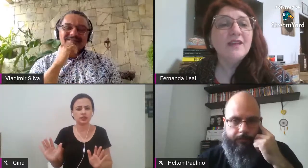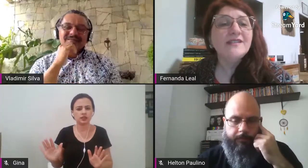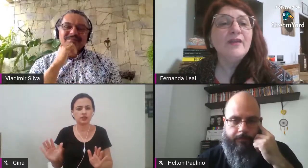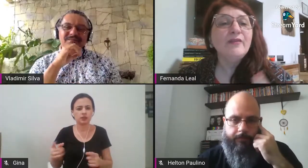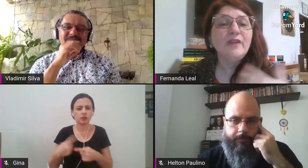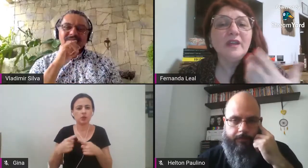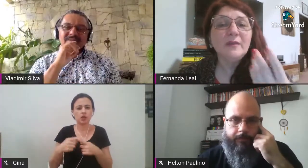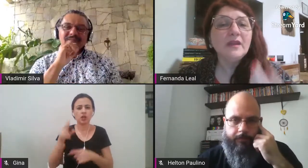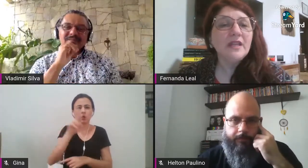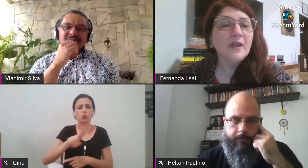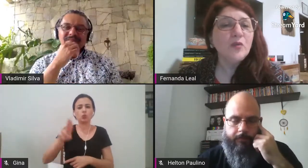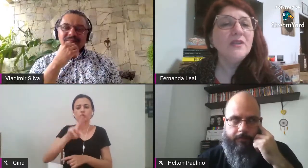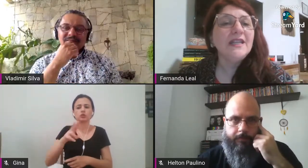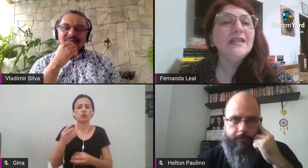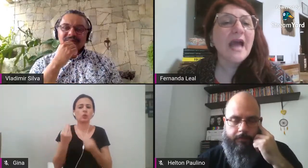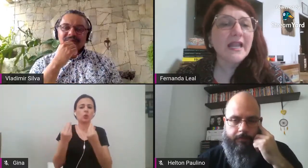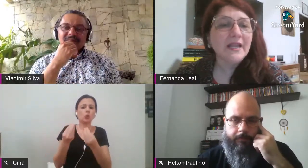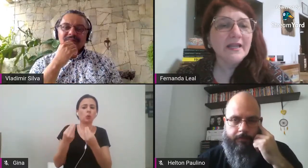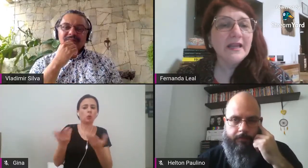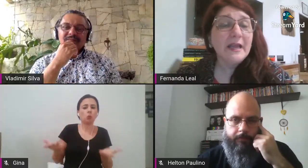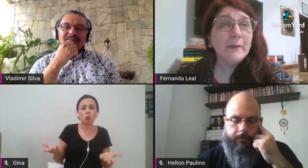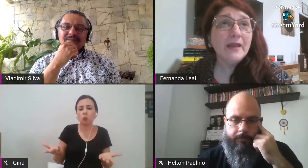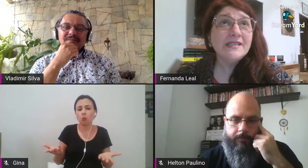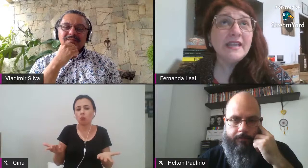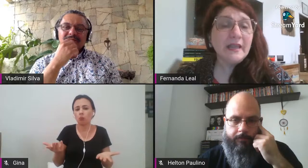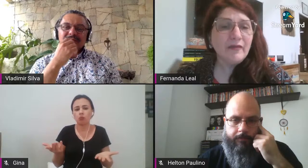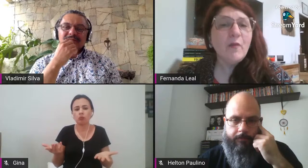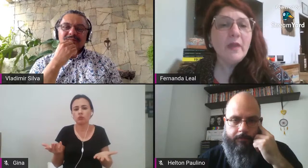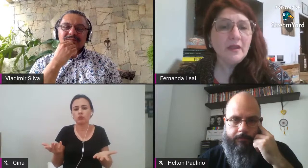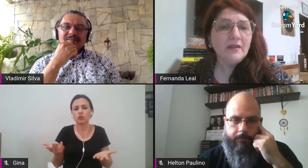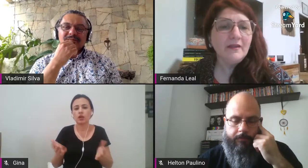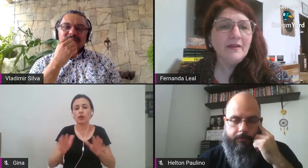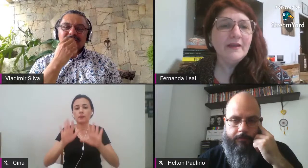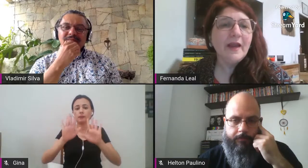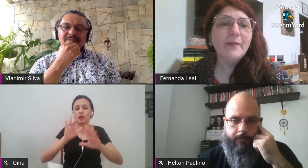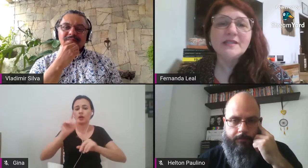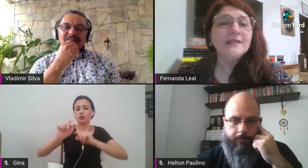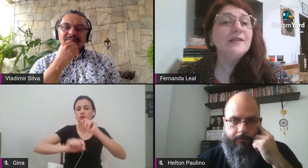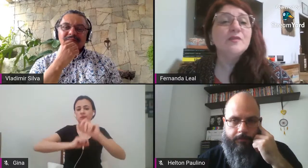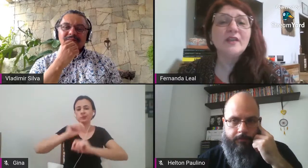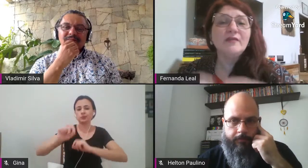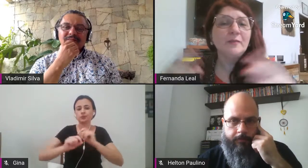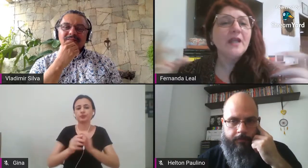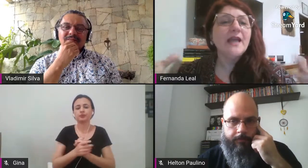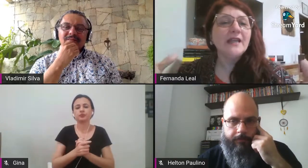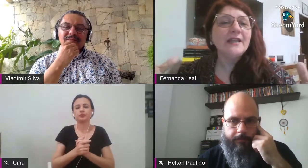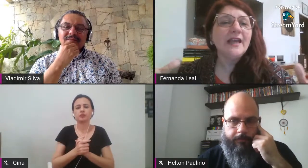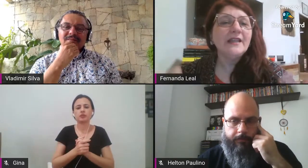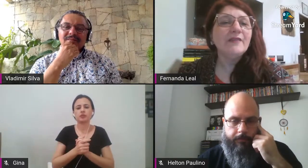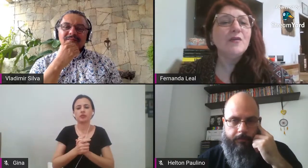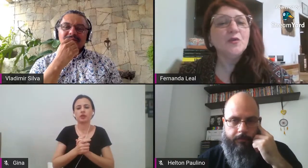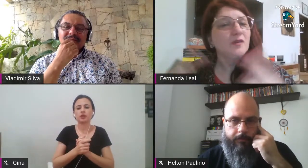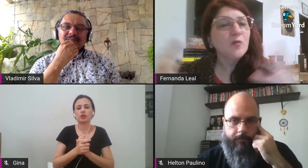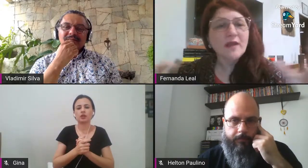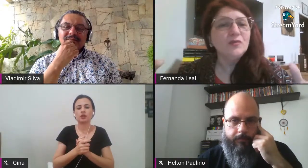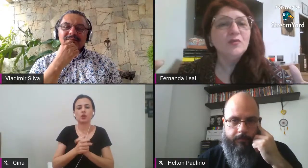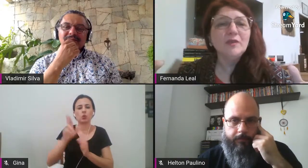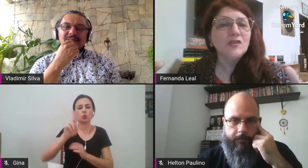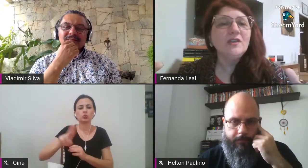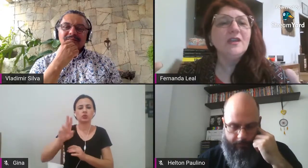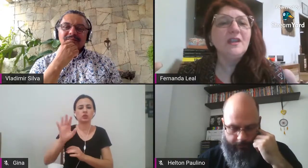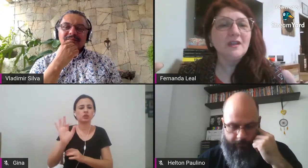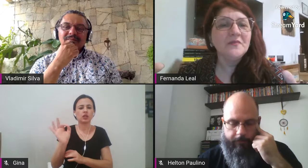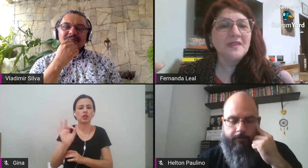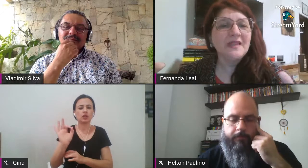era no sentido do utilitarismo mesmo. Ela não vai servir de maneira utilitária, mas, incrivelmente, apesar de não servir